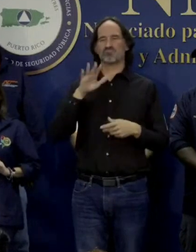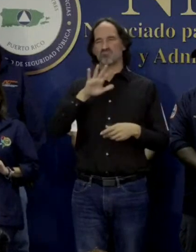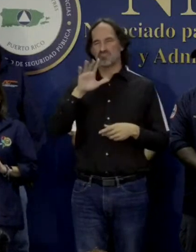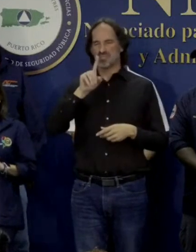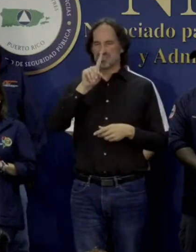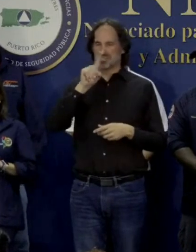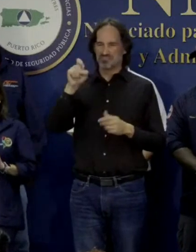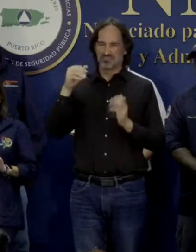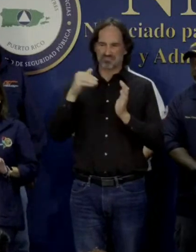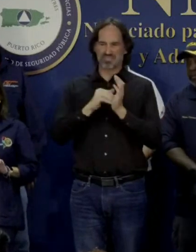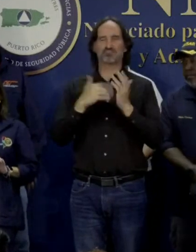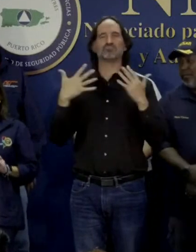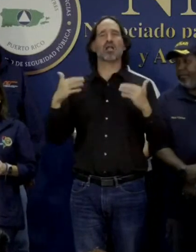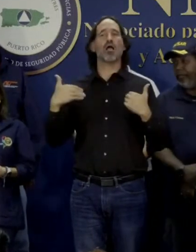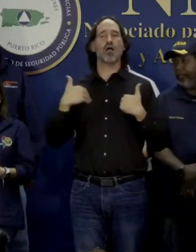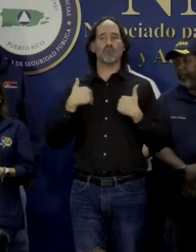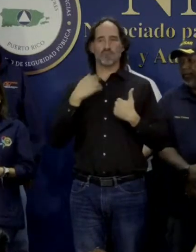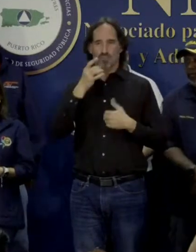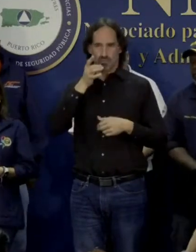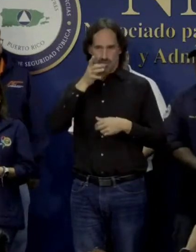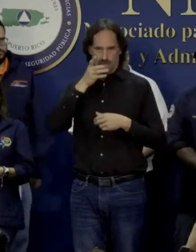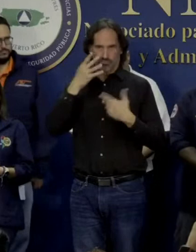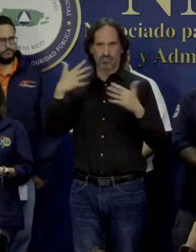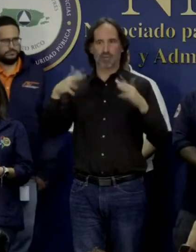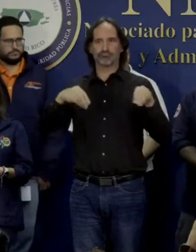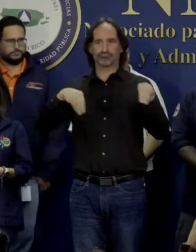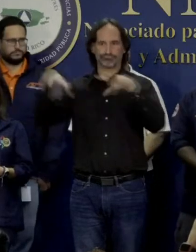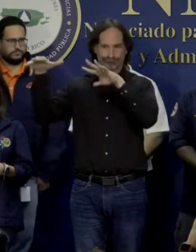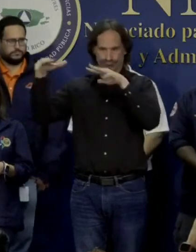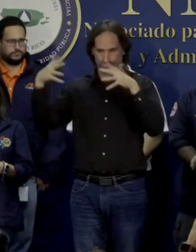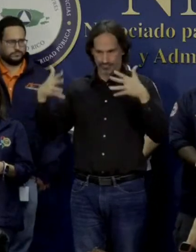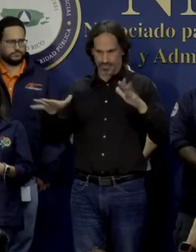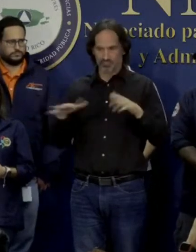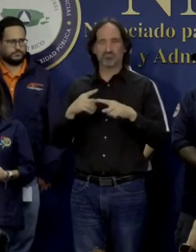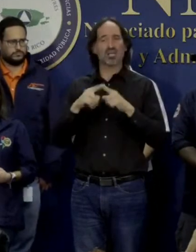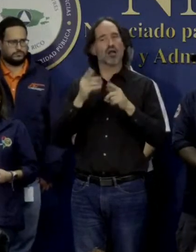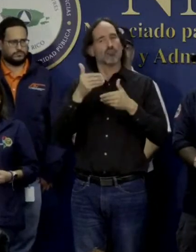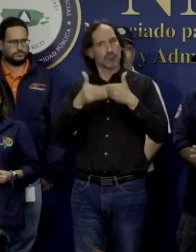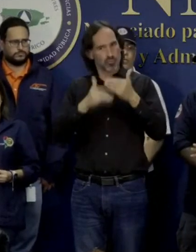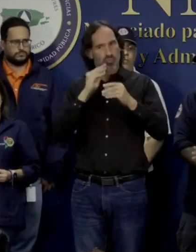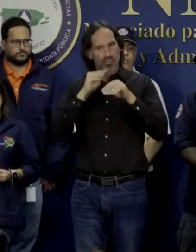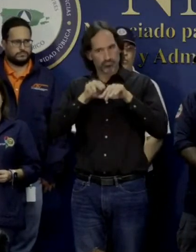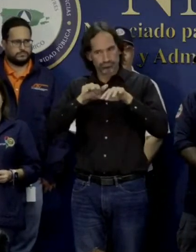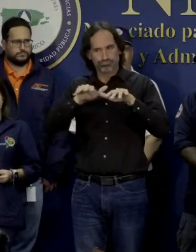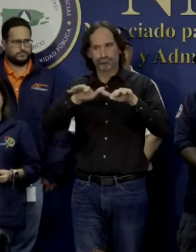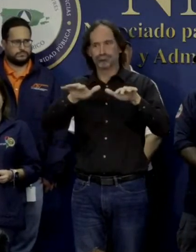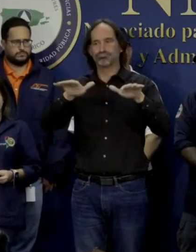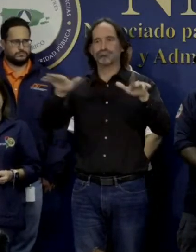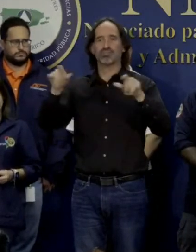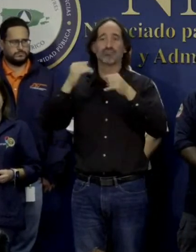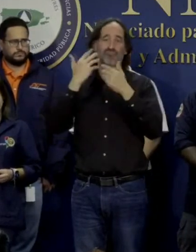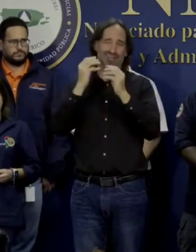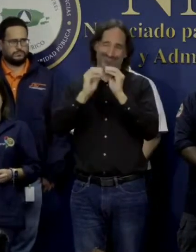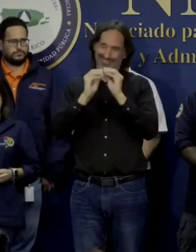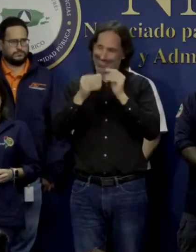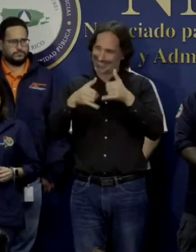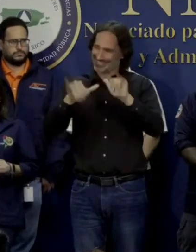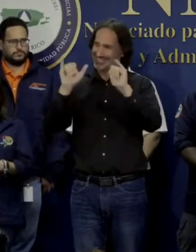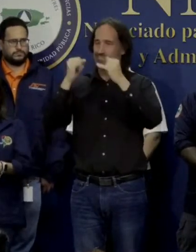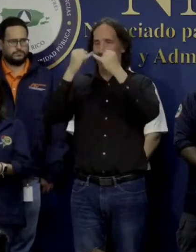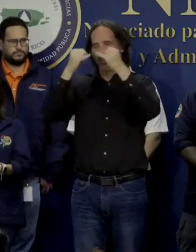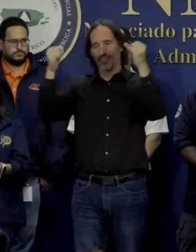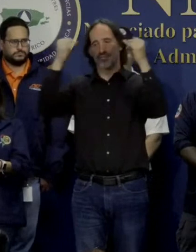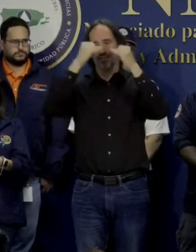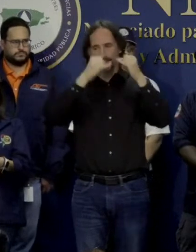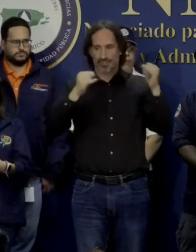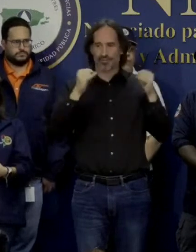poco subiendo según entren las unidades de generación y vayamos entrando líneas en servicio. Como dijo Josué, va a entrar